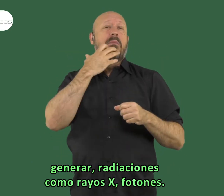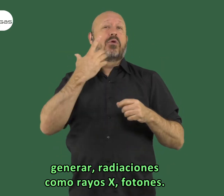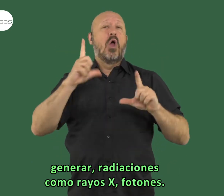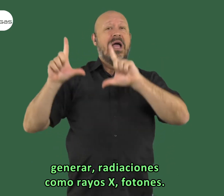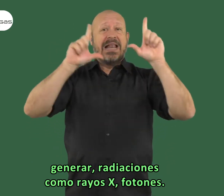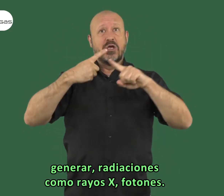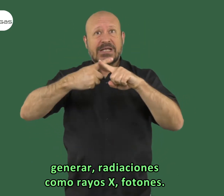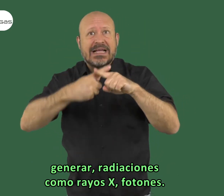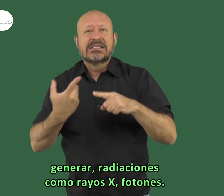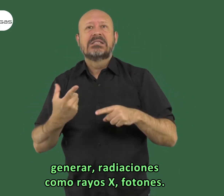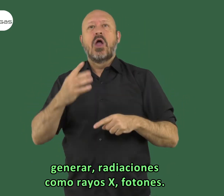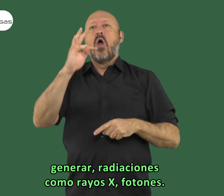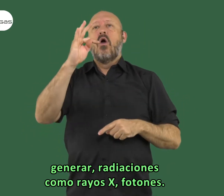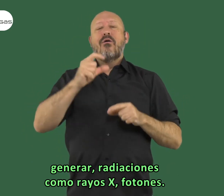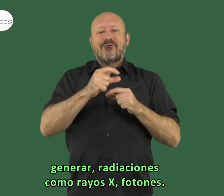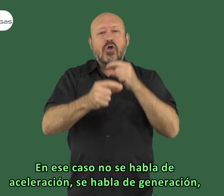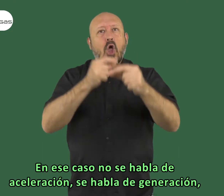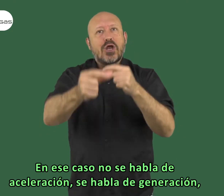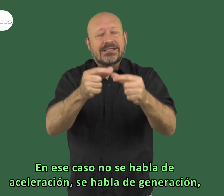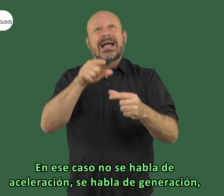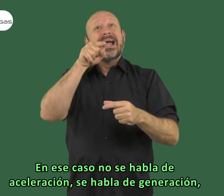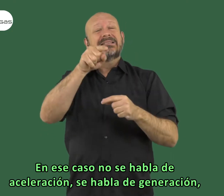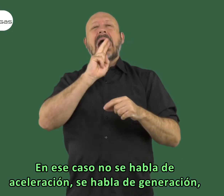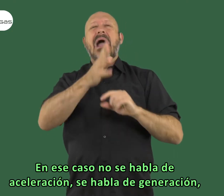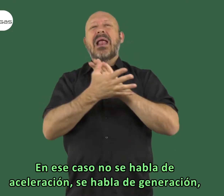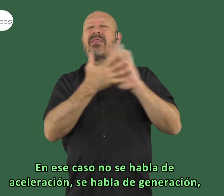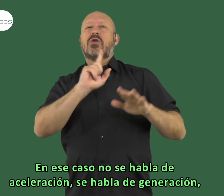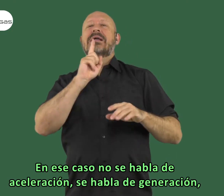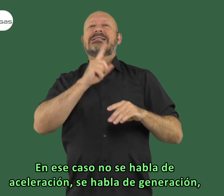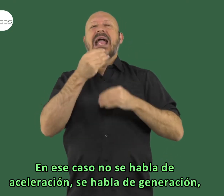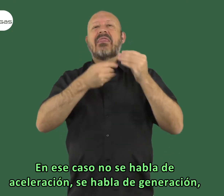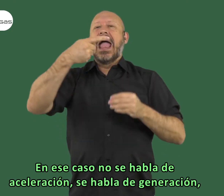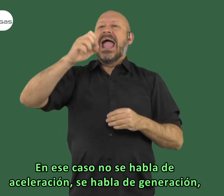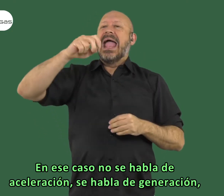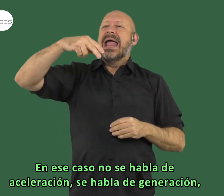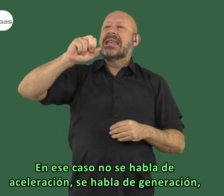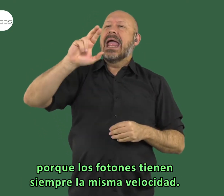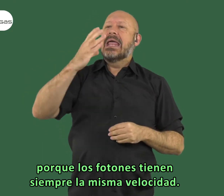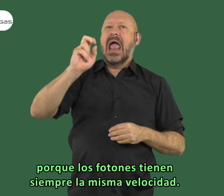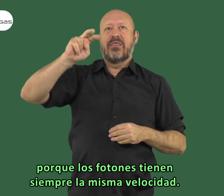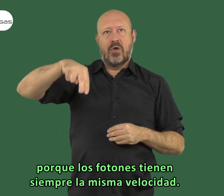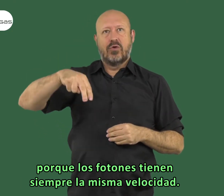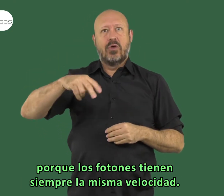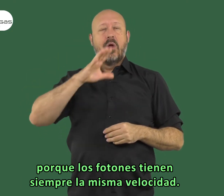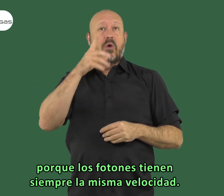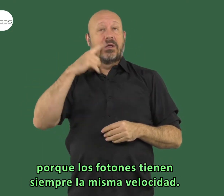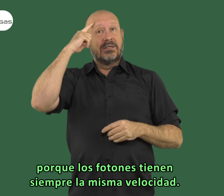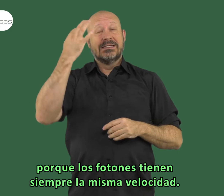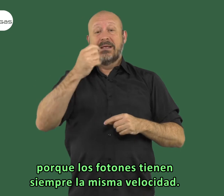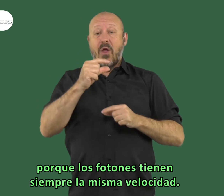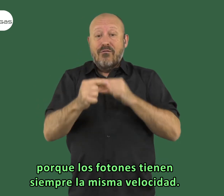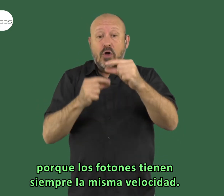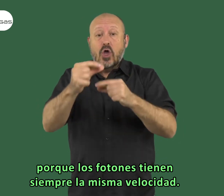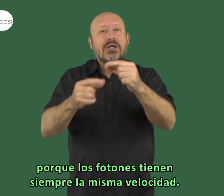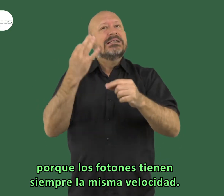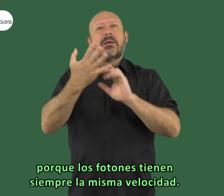radiaciones como rayos X, fotones. En este caso no se habla de aceleración, más se habla de generación, porque no es de verdad